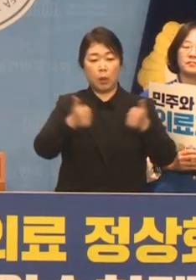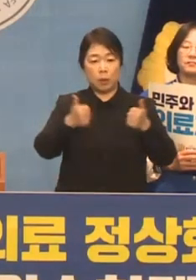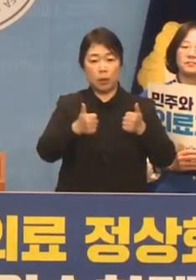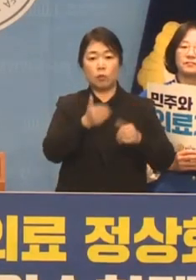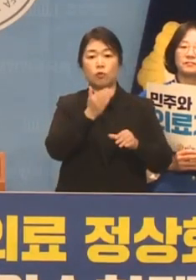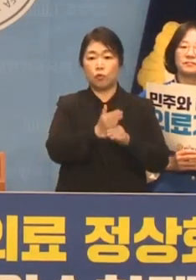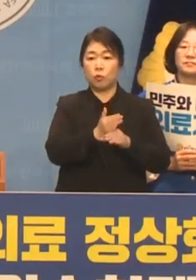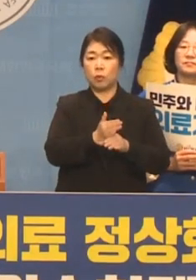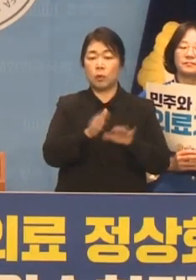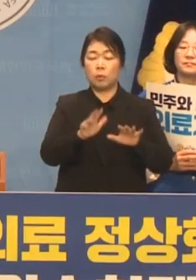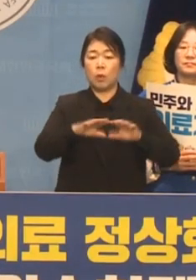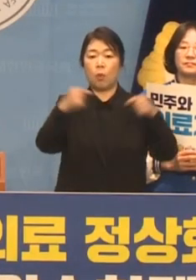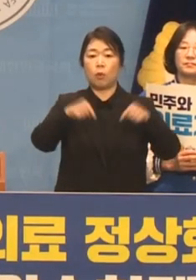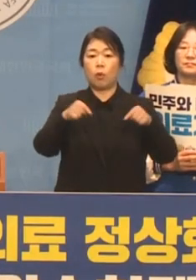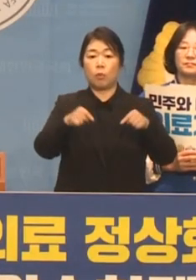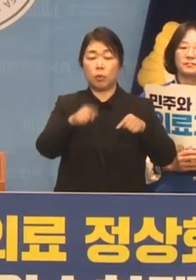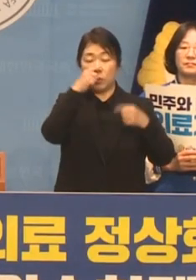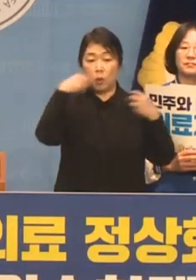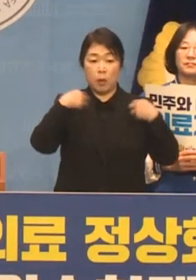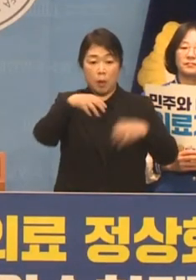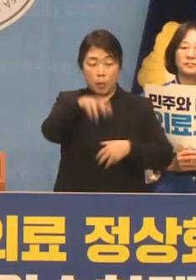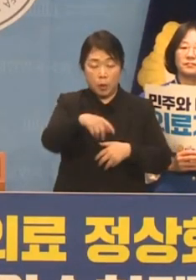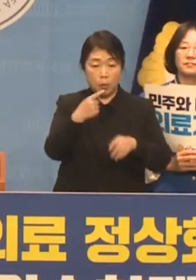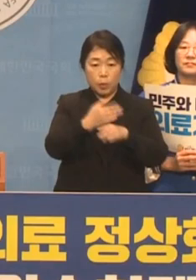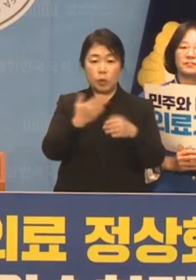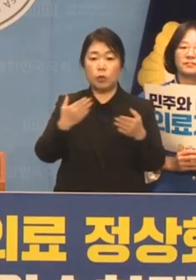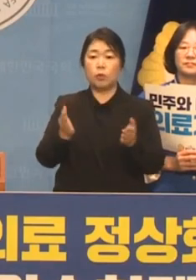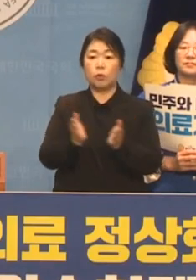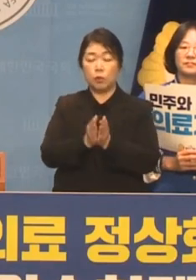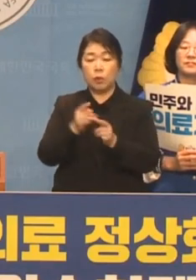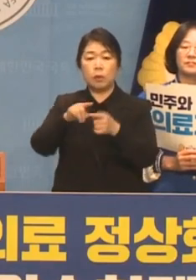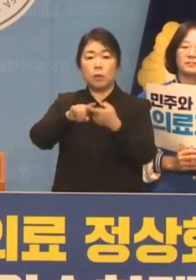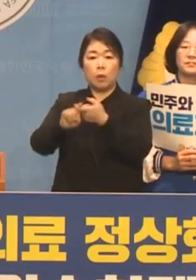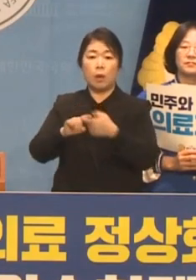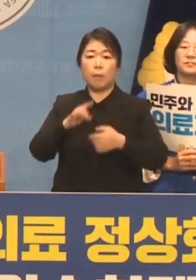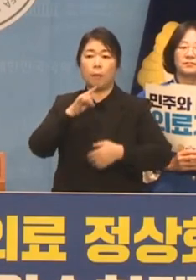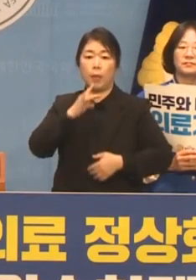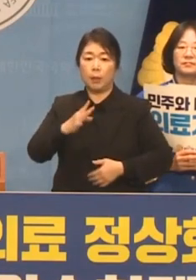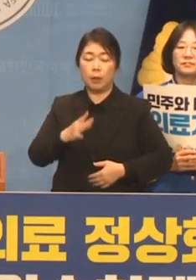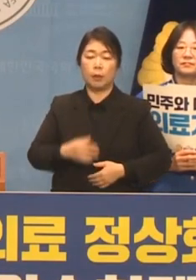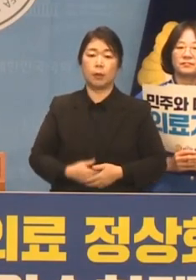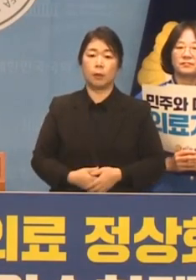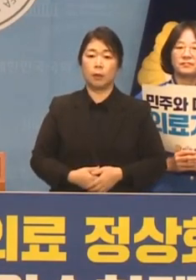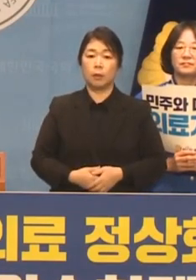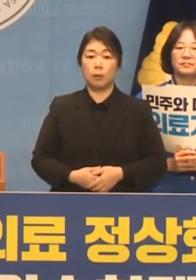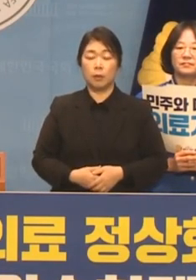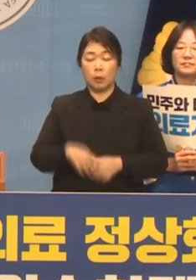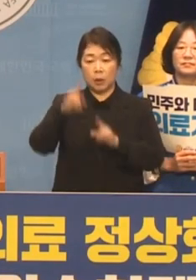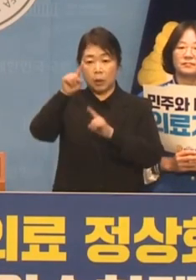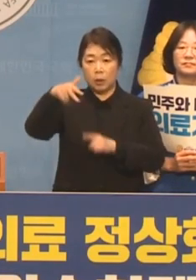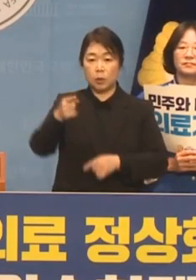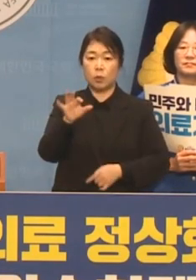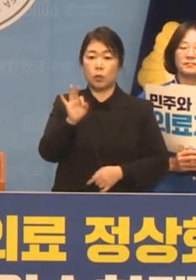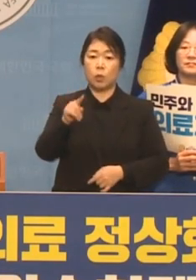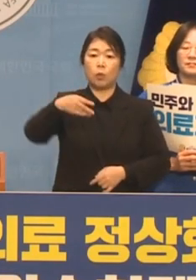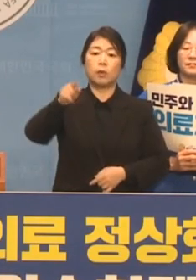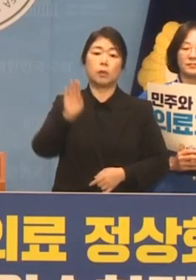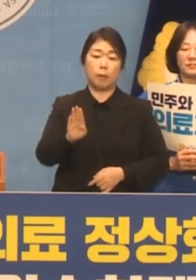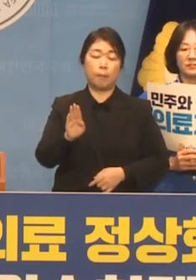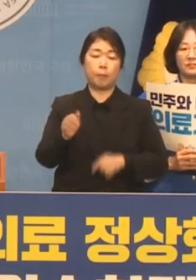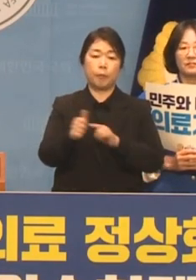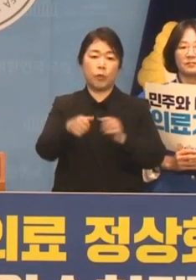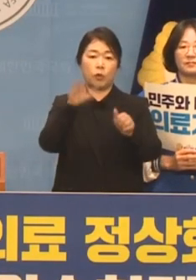있는 외교부 청사 앞에서 더불어 민주당 민주 연만이 유일하게 이종섭 어